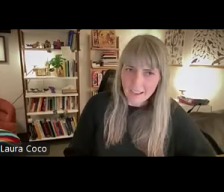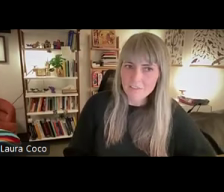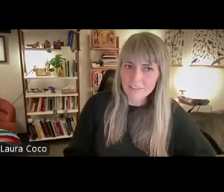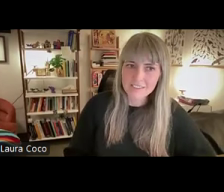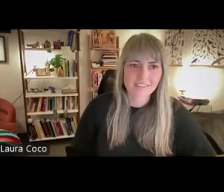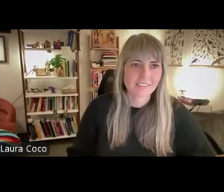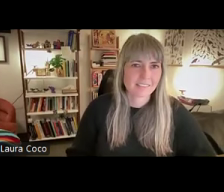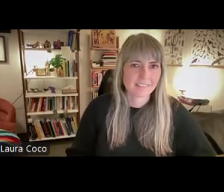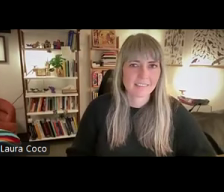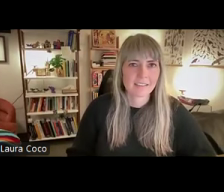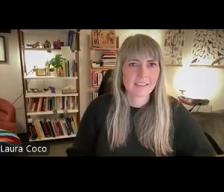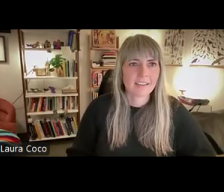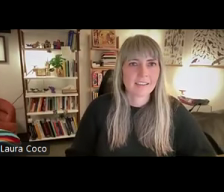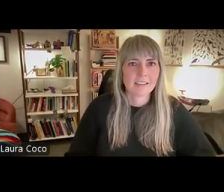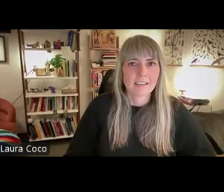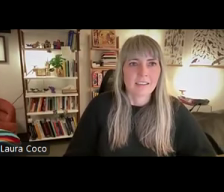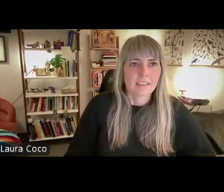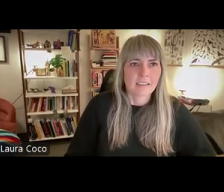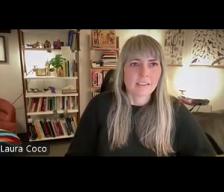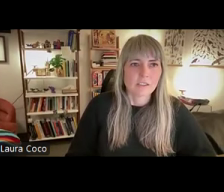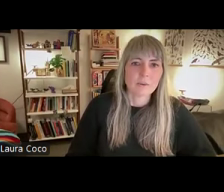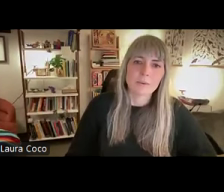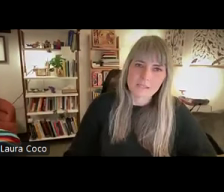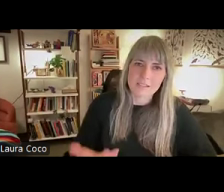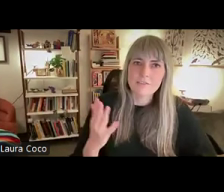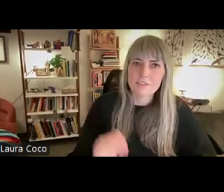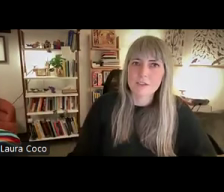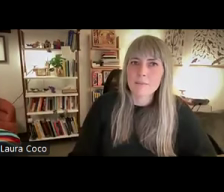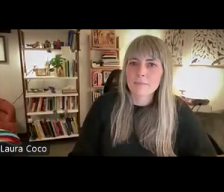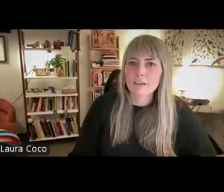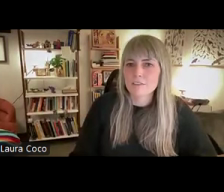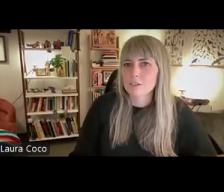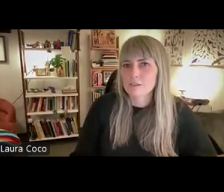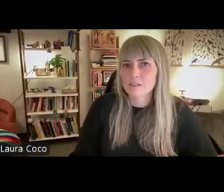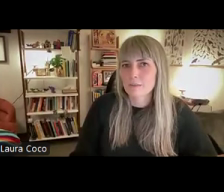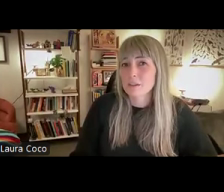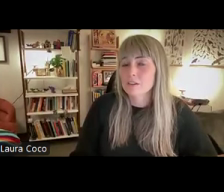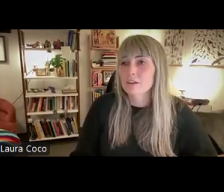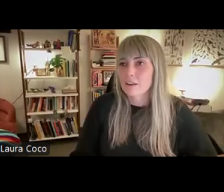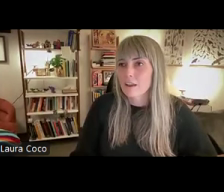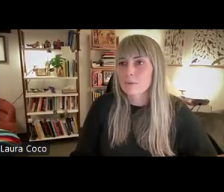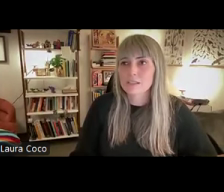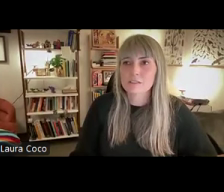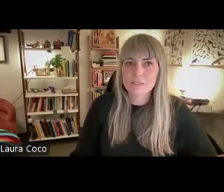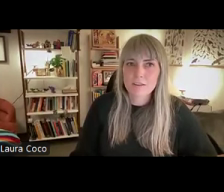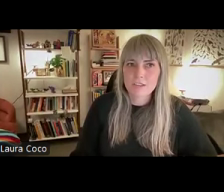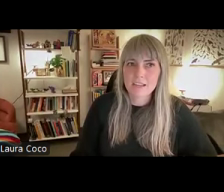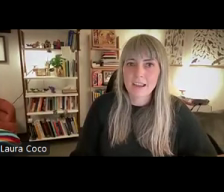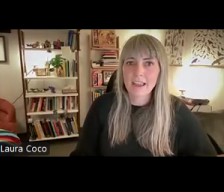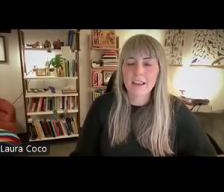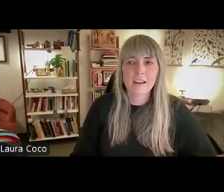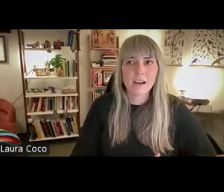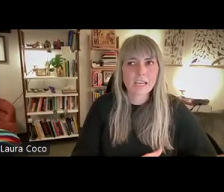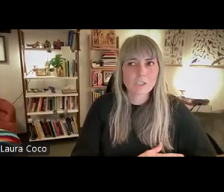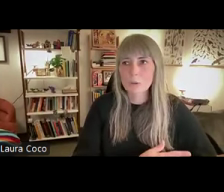diferentes tapones para sus oídos y que debería de ser uno de nuestros esfuerzos. Ahora, como mencioné, para algunos individuos,